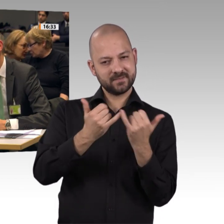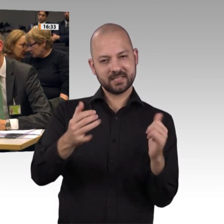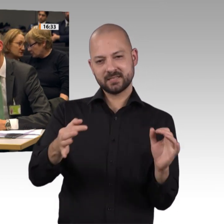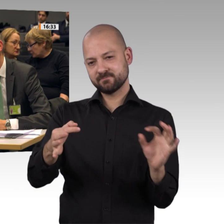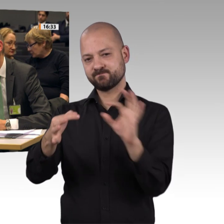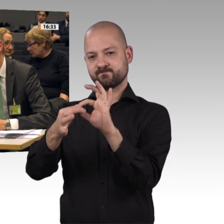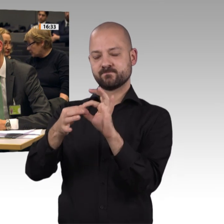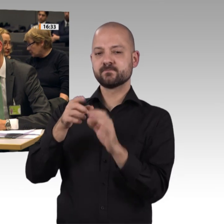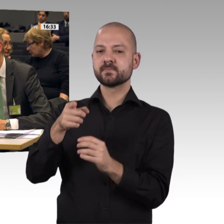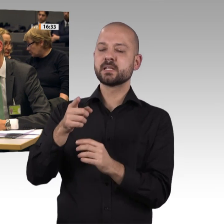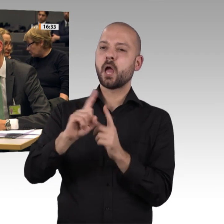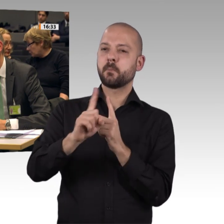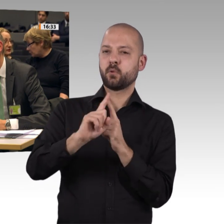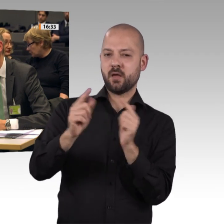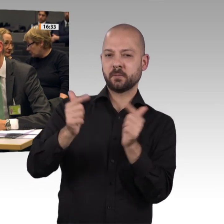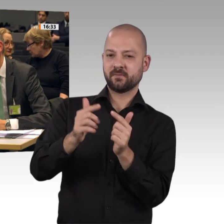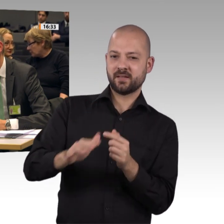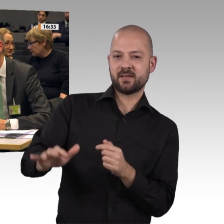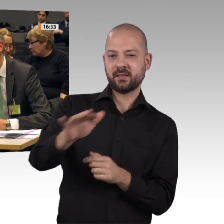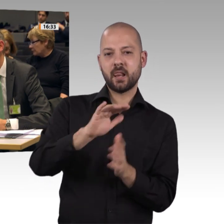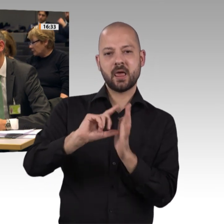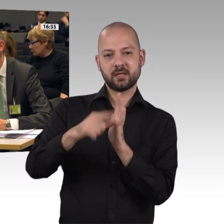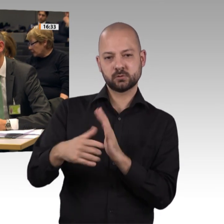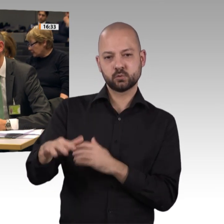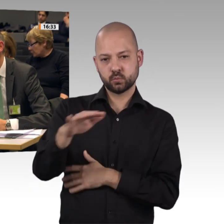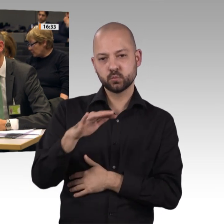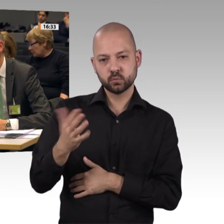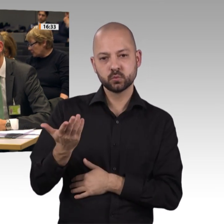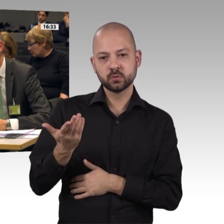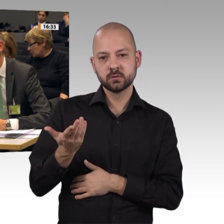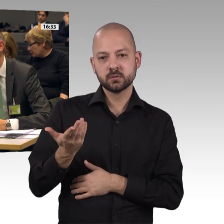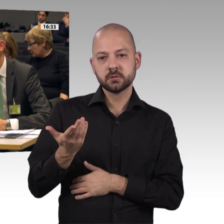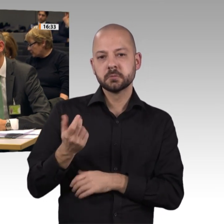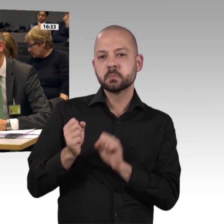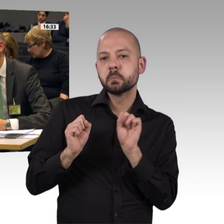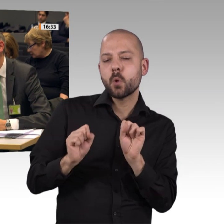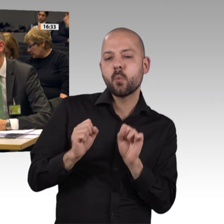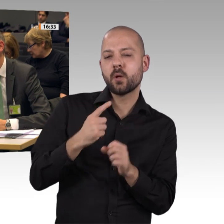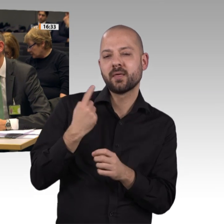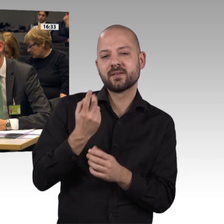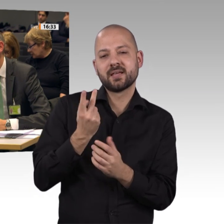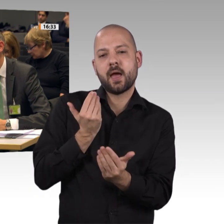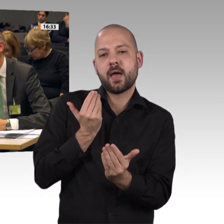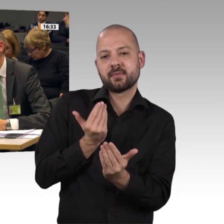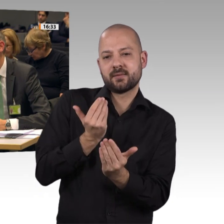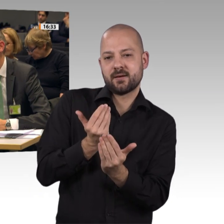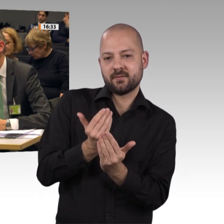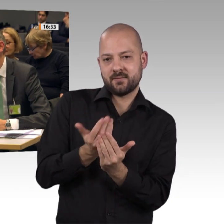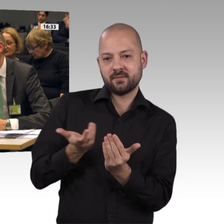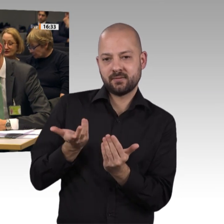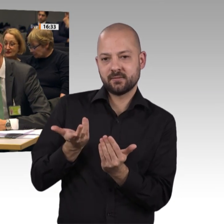und da die Sätze so anzupassen, dass eben diese Menschen Entlastung erfahren, die eben tatsächlich